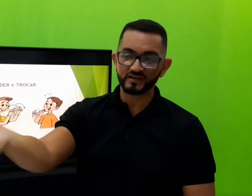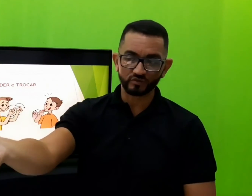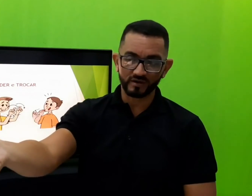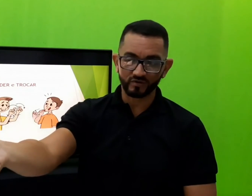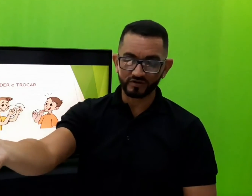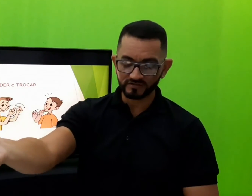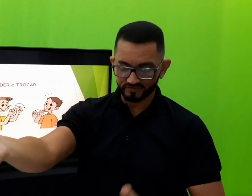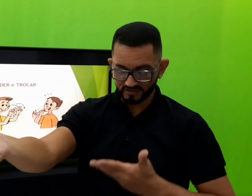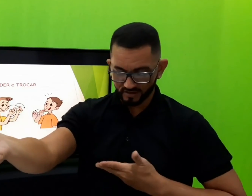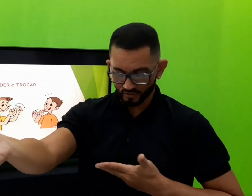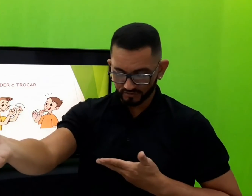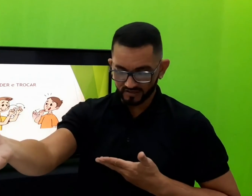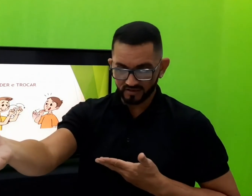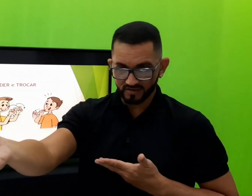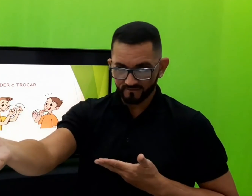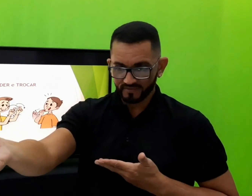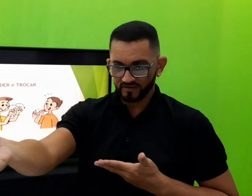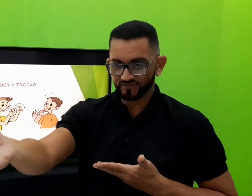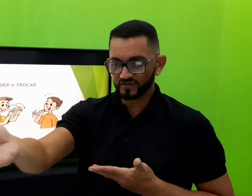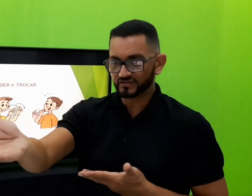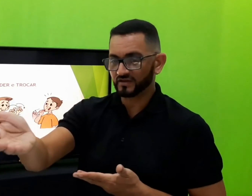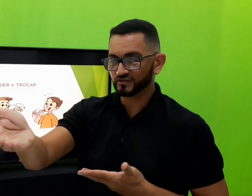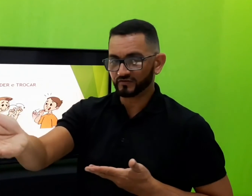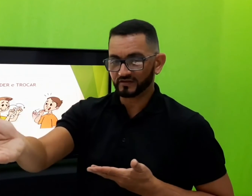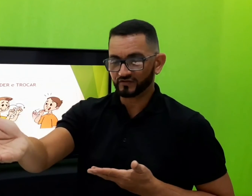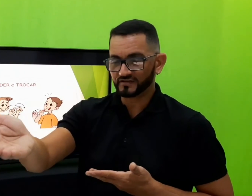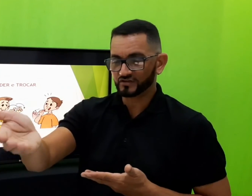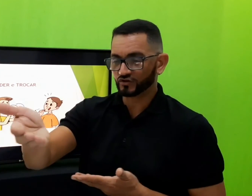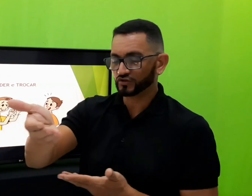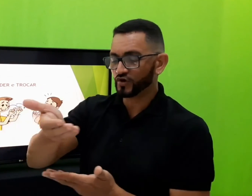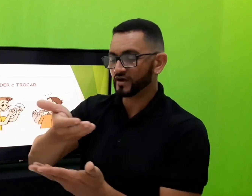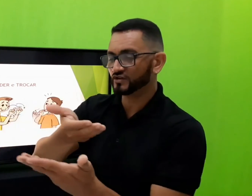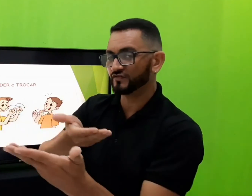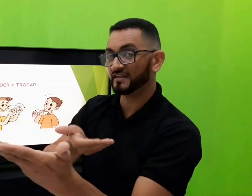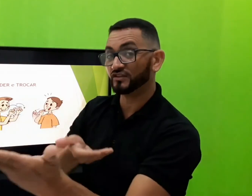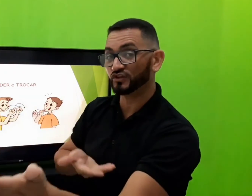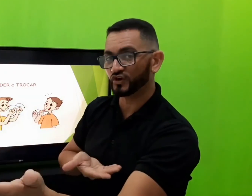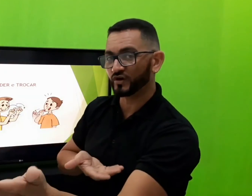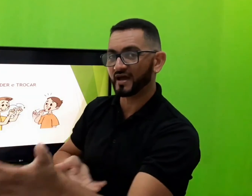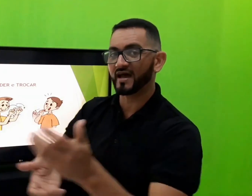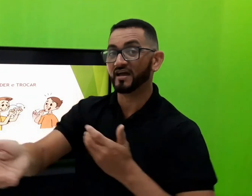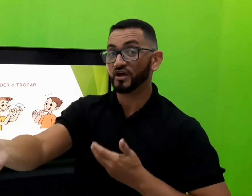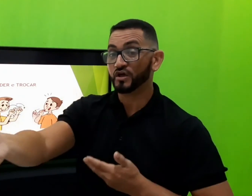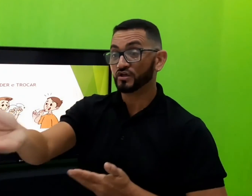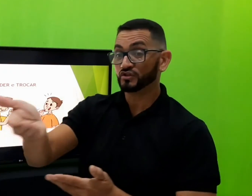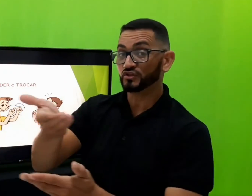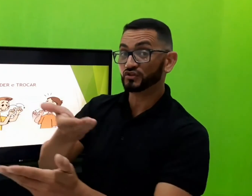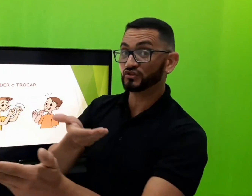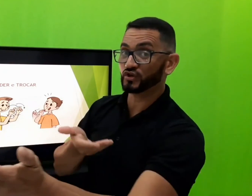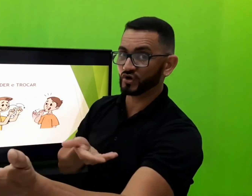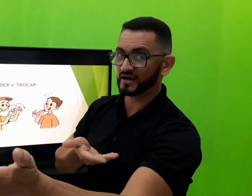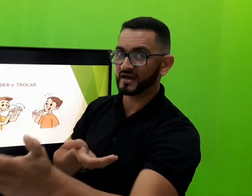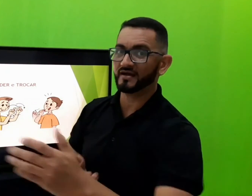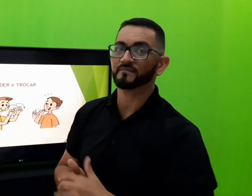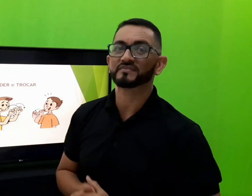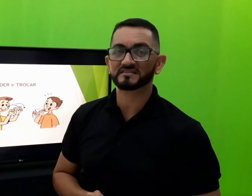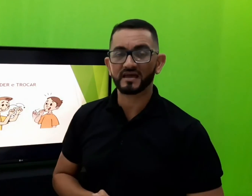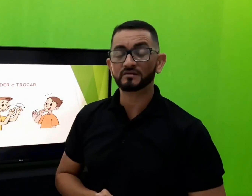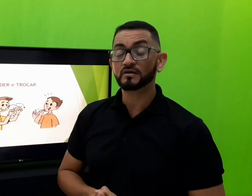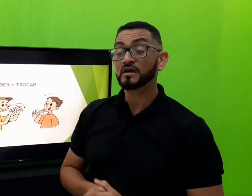tivesse uma coisa e você tem outra aqui. E ele tivesse aqui, ó. Trocar, a gente vai trocar. Trocar, certo?